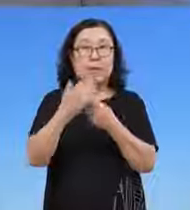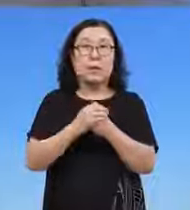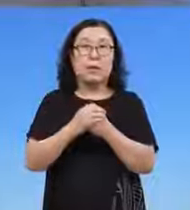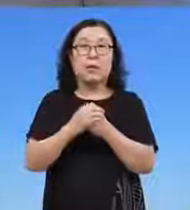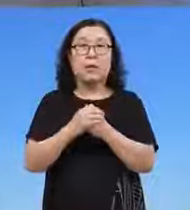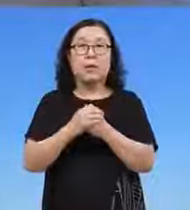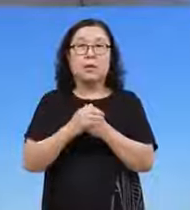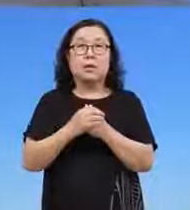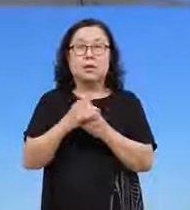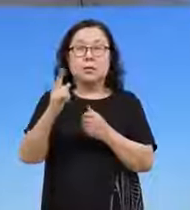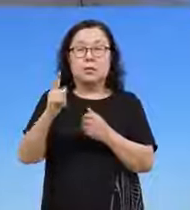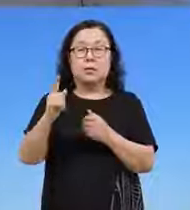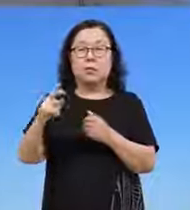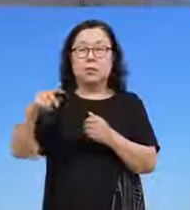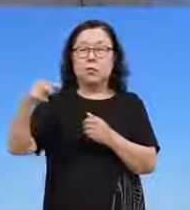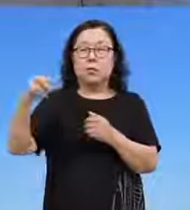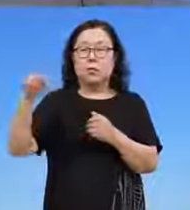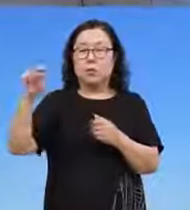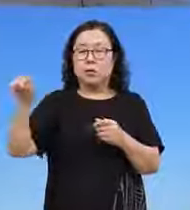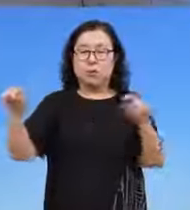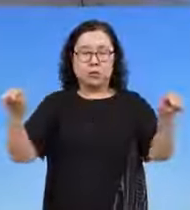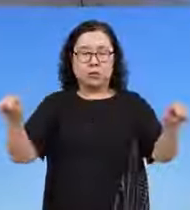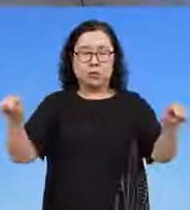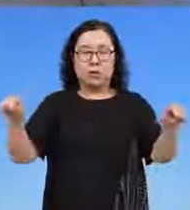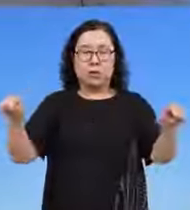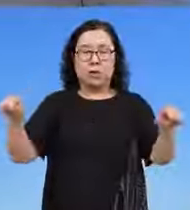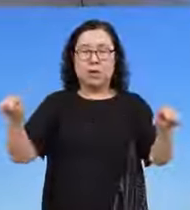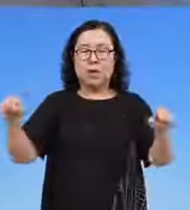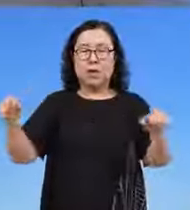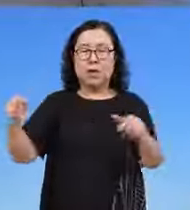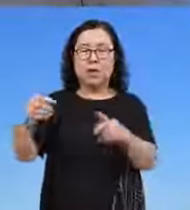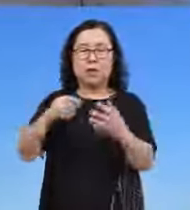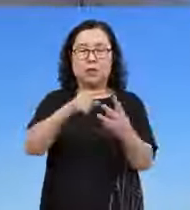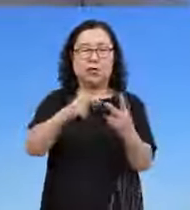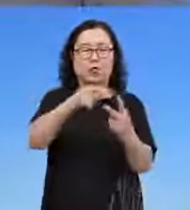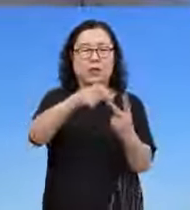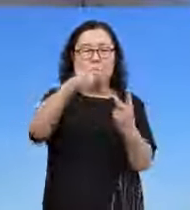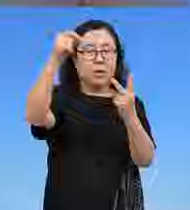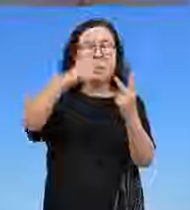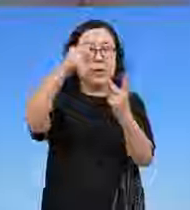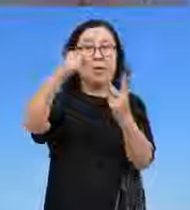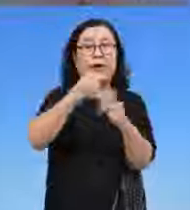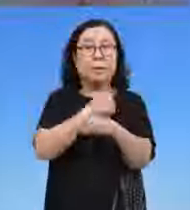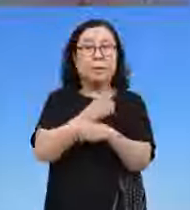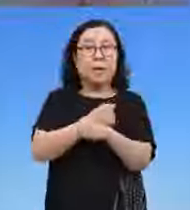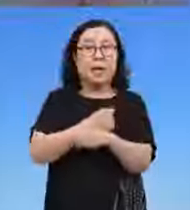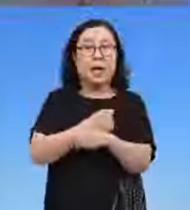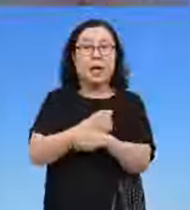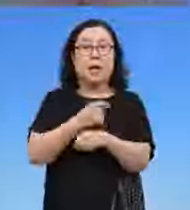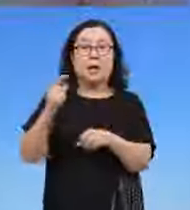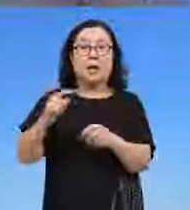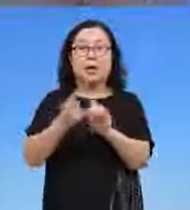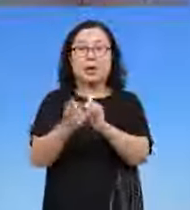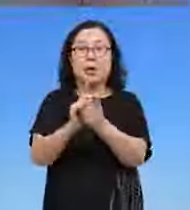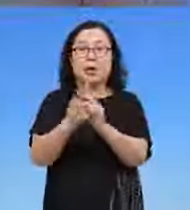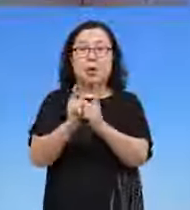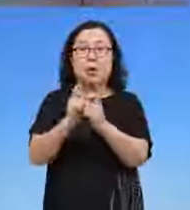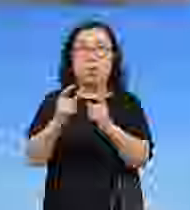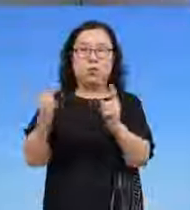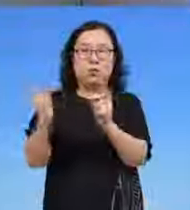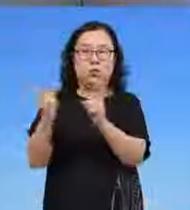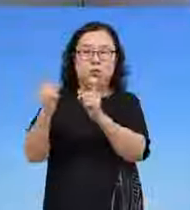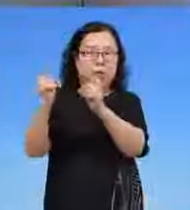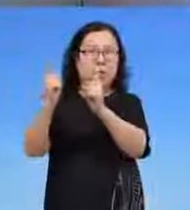사람들을 보면은요, 뭐 아니면 도예요. 이쪽 극단이 아니면 저쪽 극단이, 이념도 제가 보면은요, 이쪽 극단의 사람과